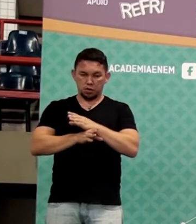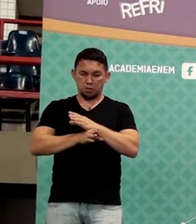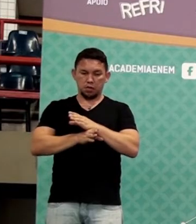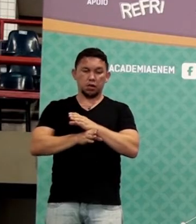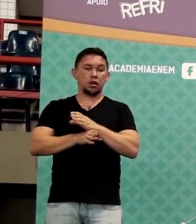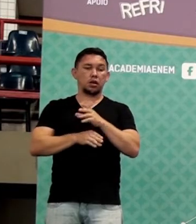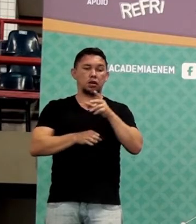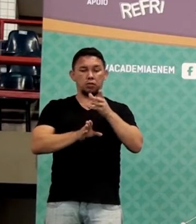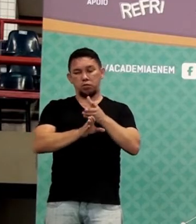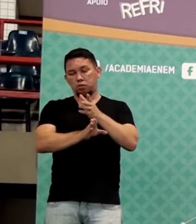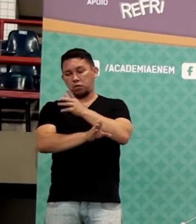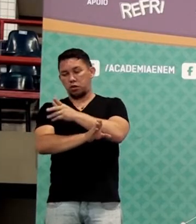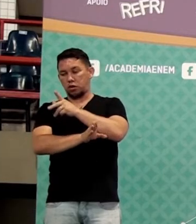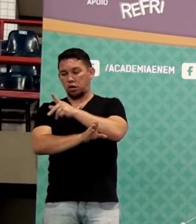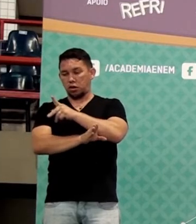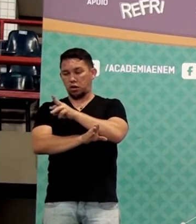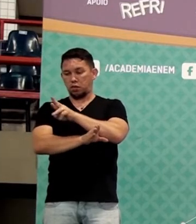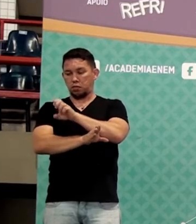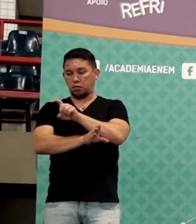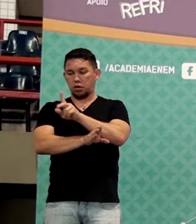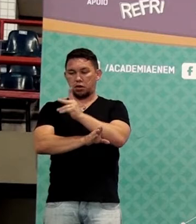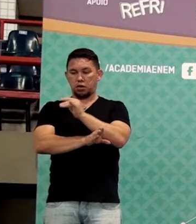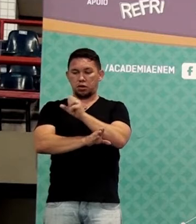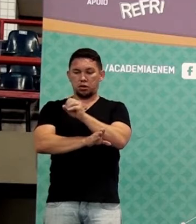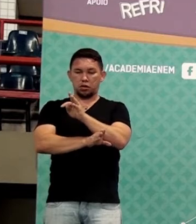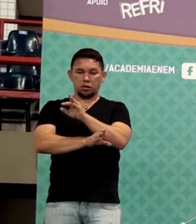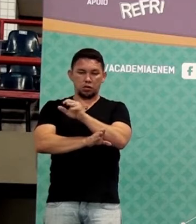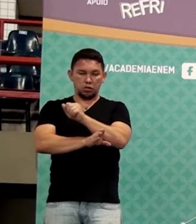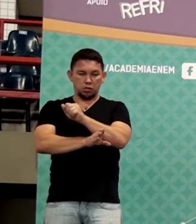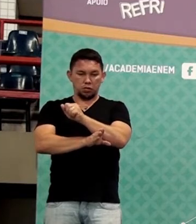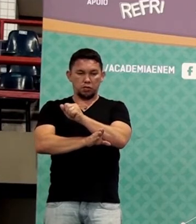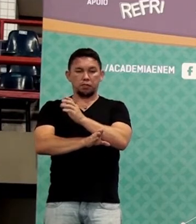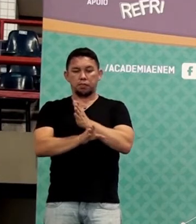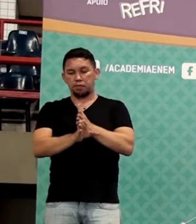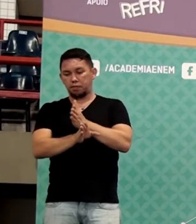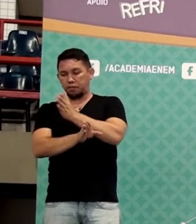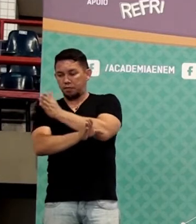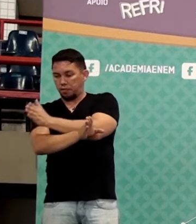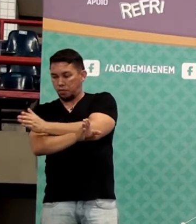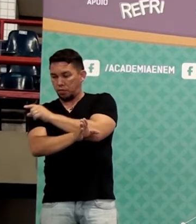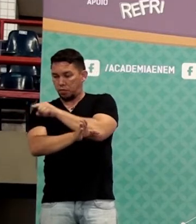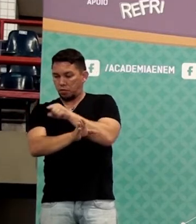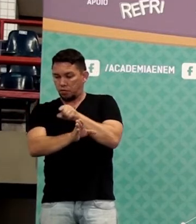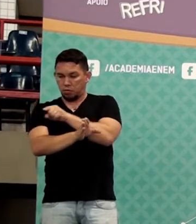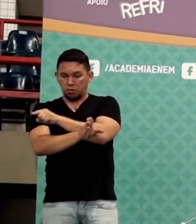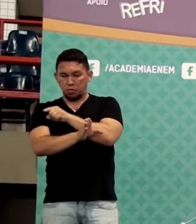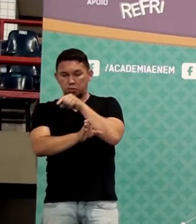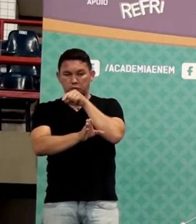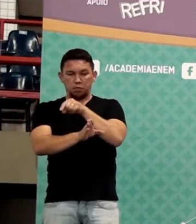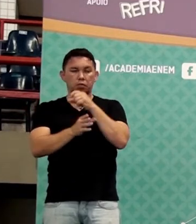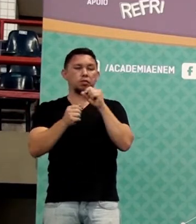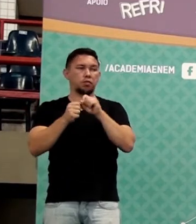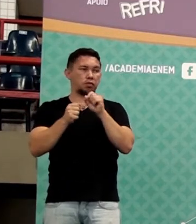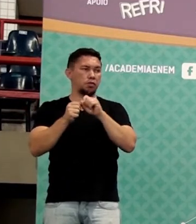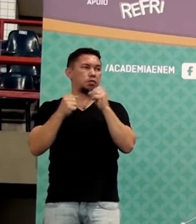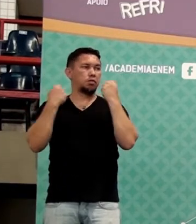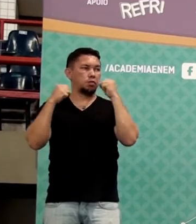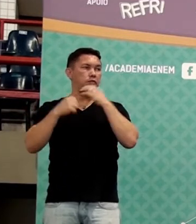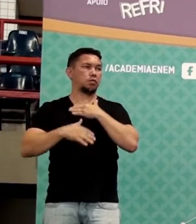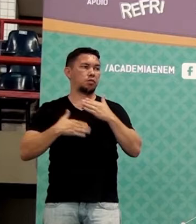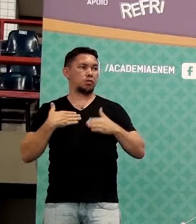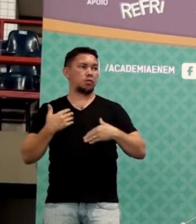já estamos entrando na Idade Antiga. Ó, na pré-história, o homem fazia atividade física